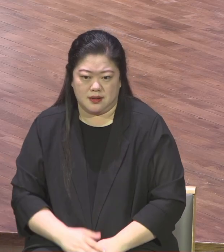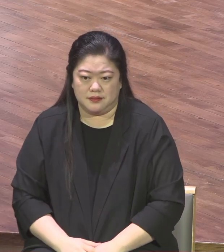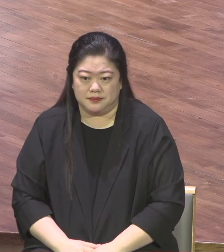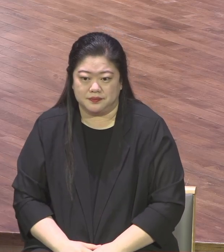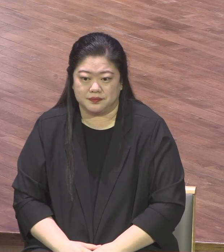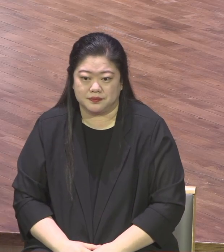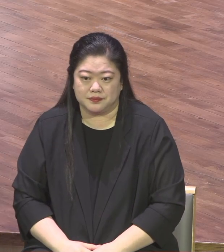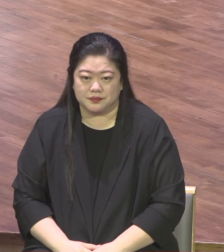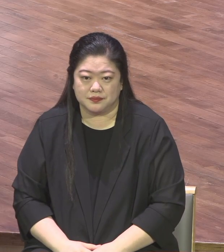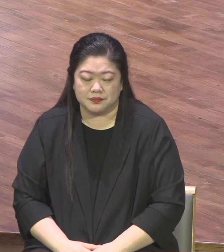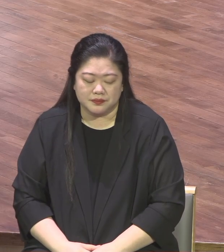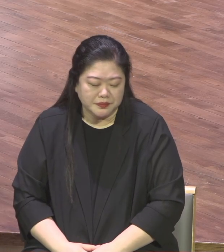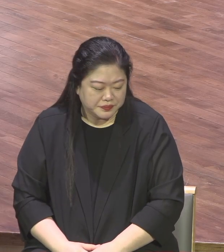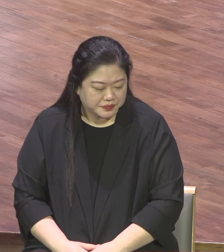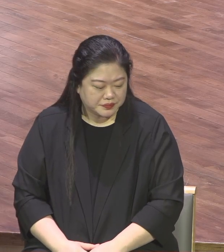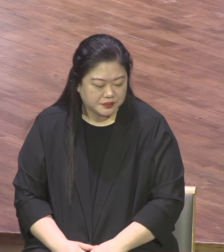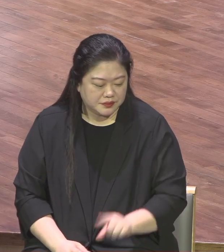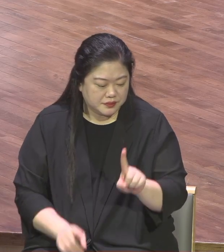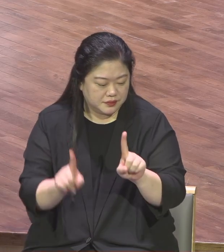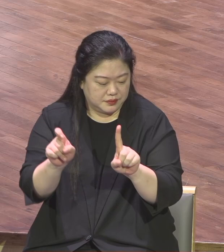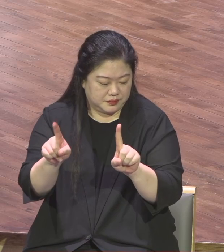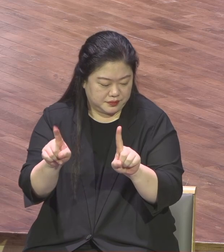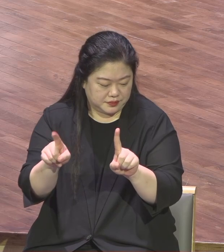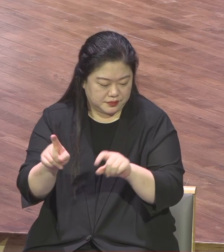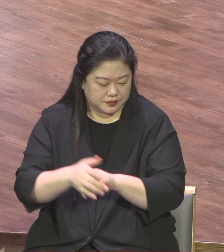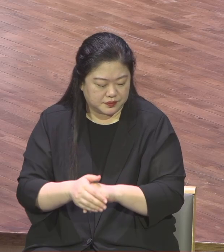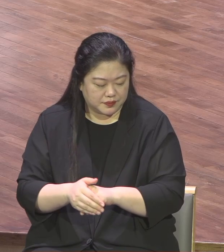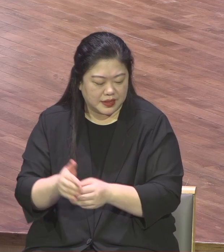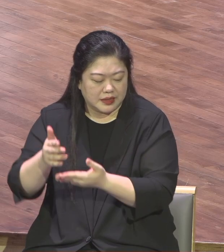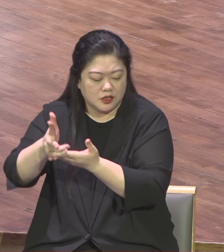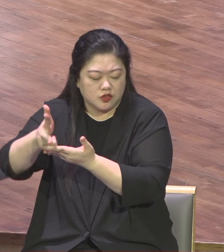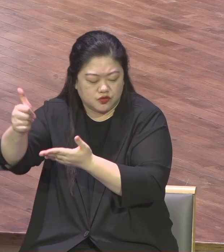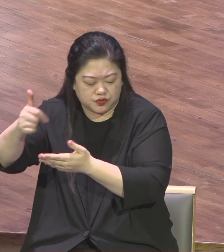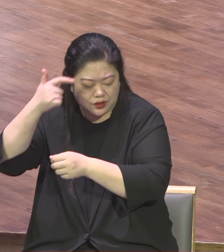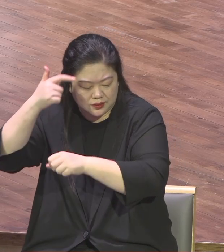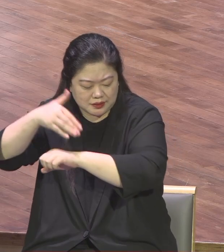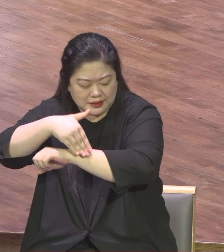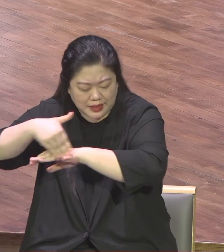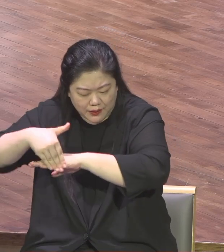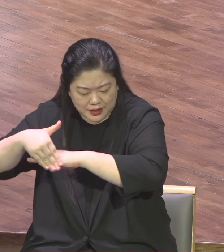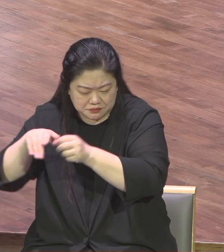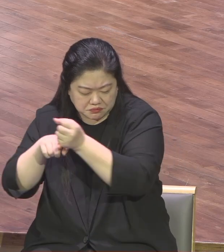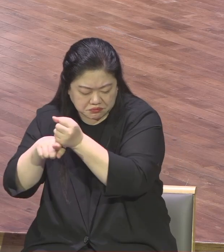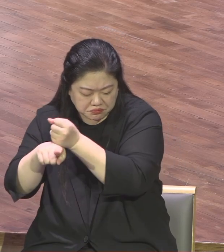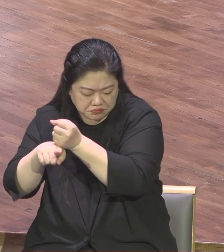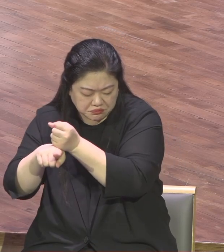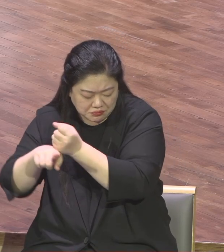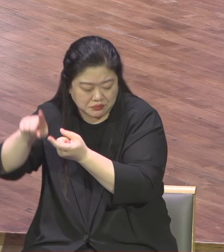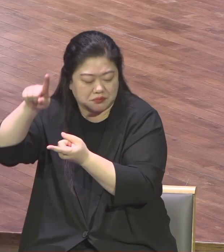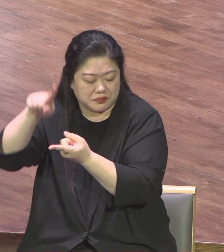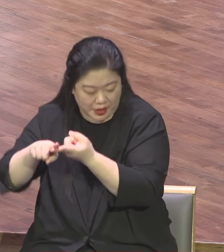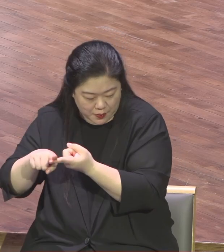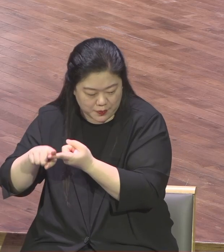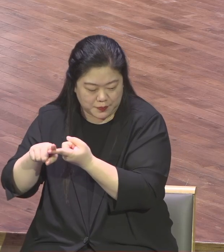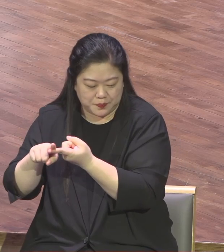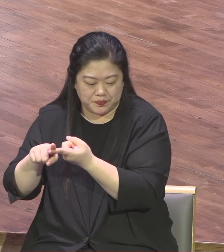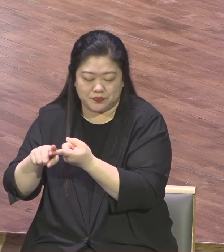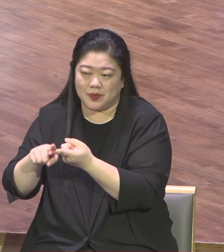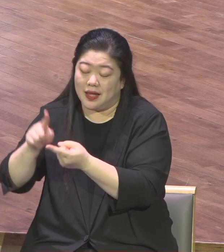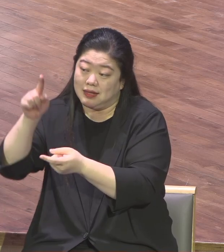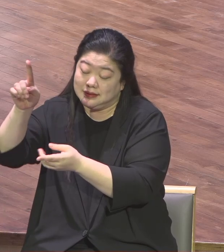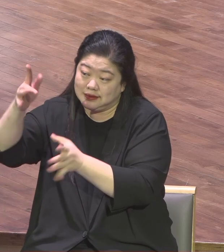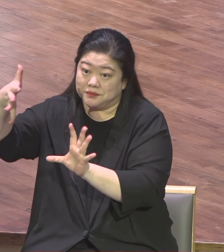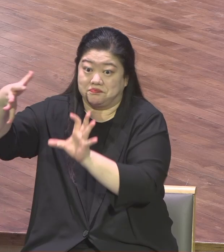11절 봅니다. 모든 일을 그의 뜻의 결정대로 하시는 이의 계획을 따라 우리가 예정을 입어 그 안에